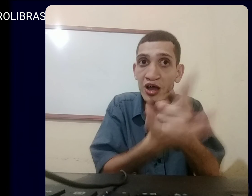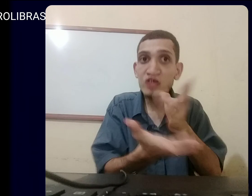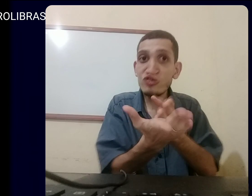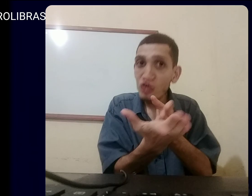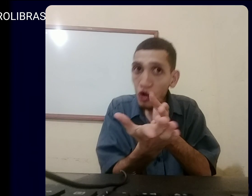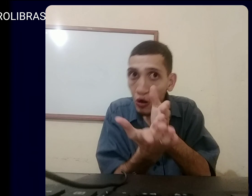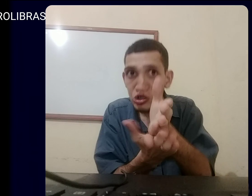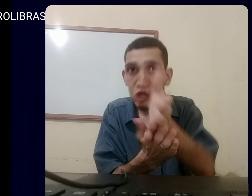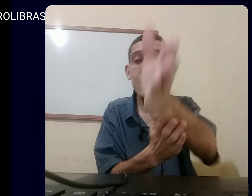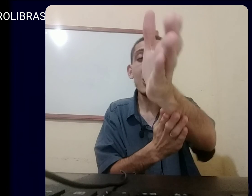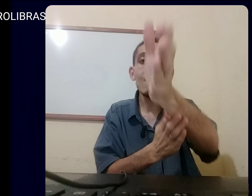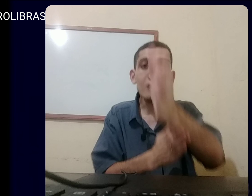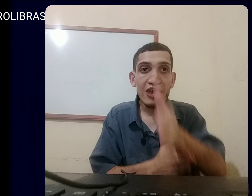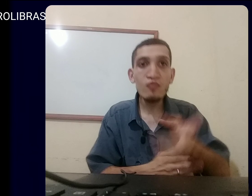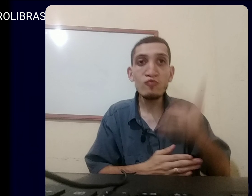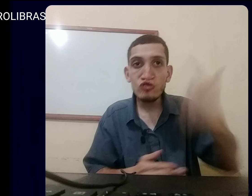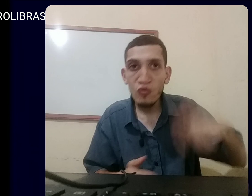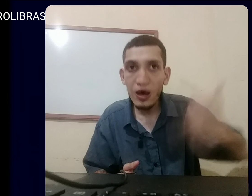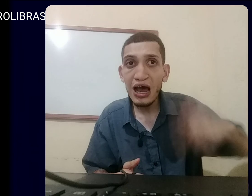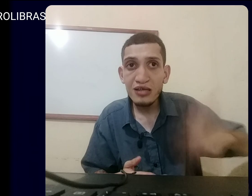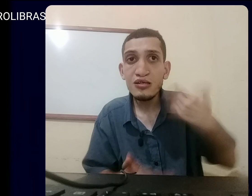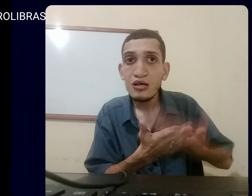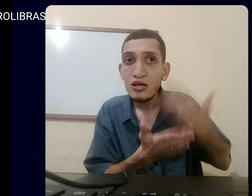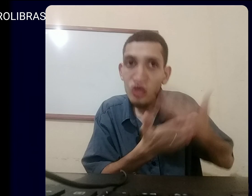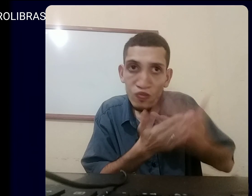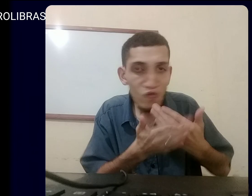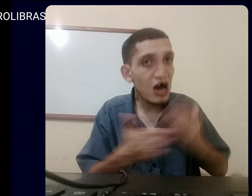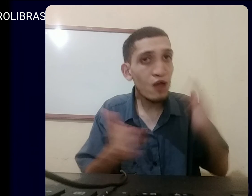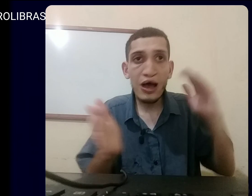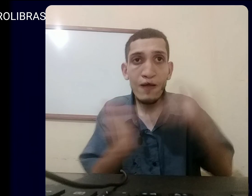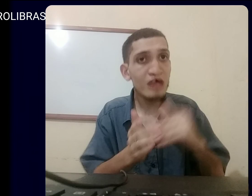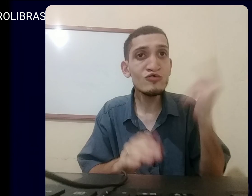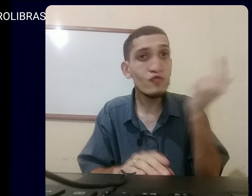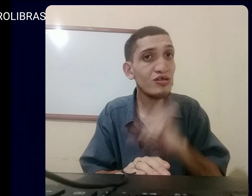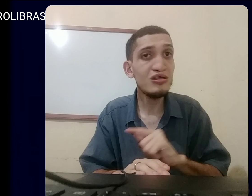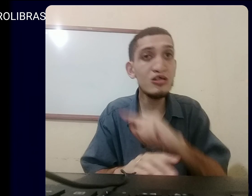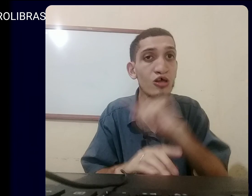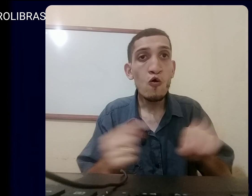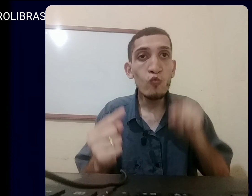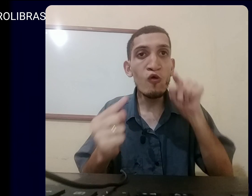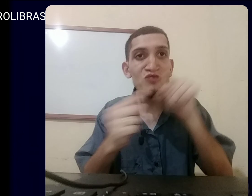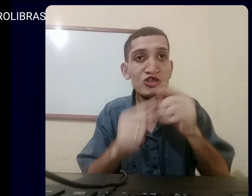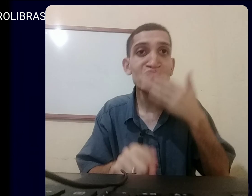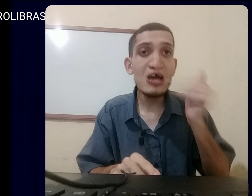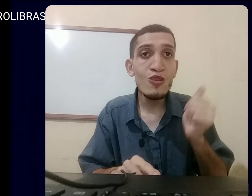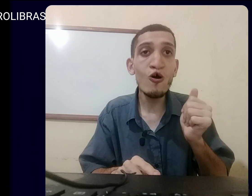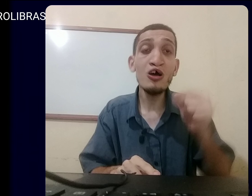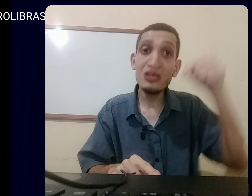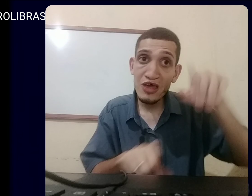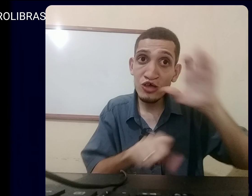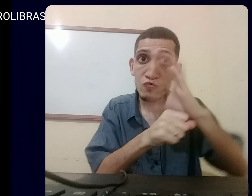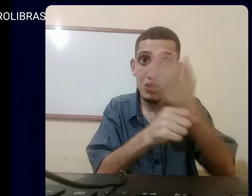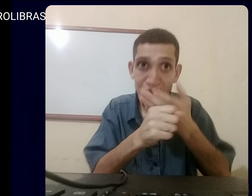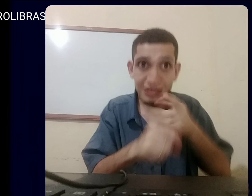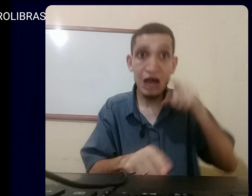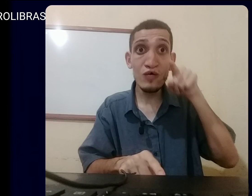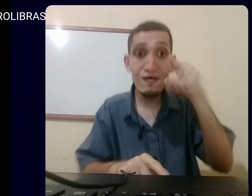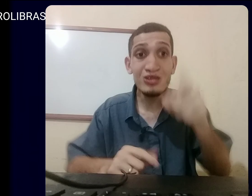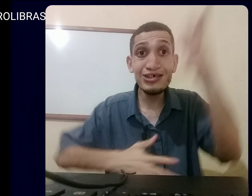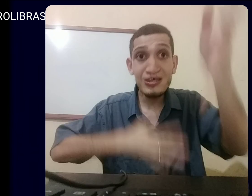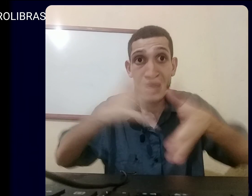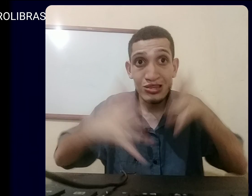frequente, continuar ali reto, continuar aí, estudando até a conseguir aí o objetivo melhor, e nesse curso